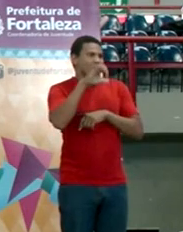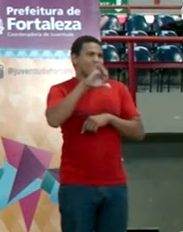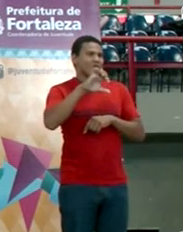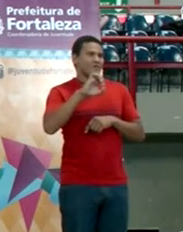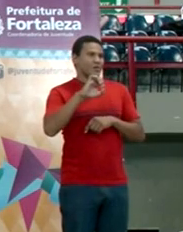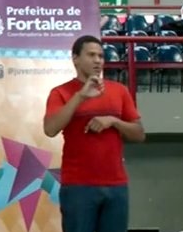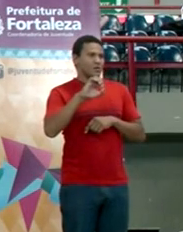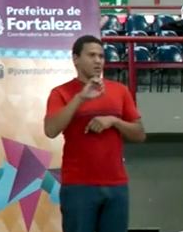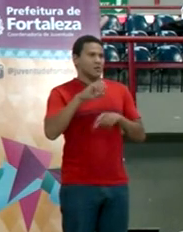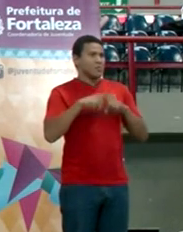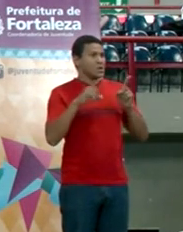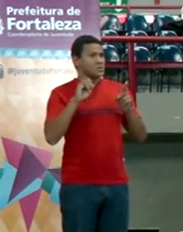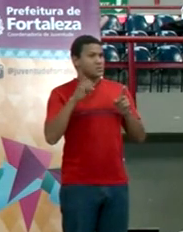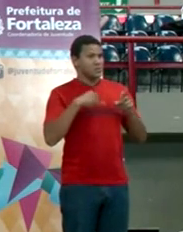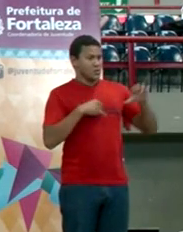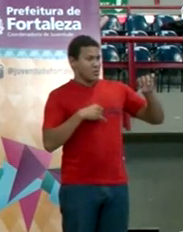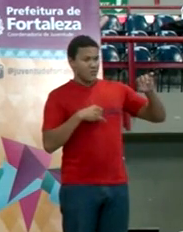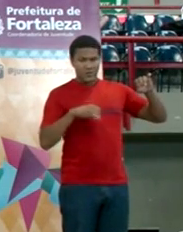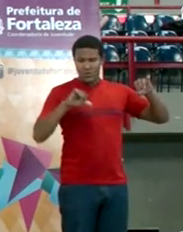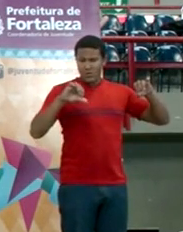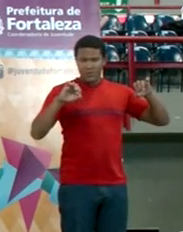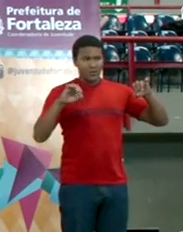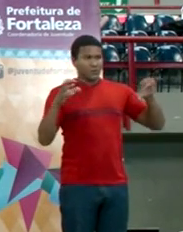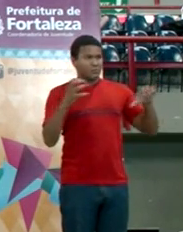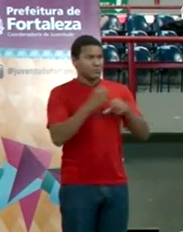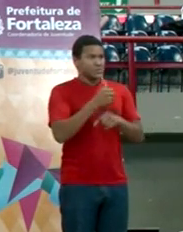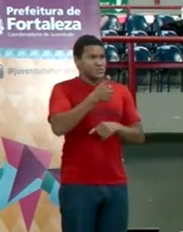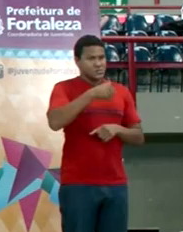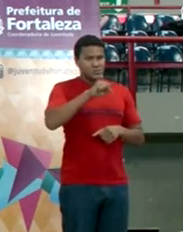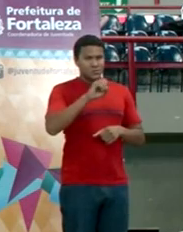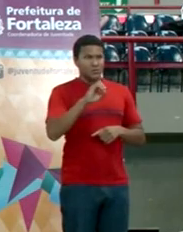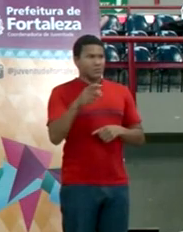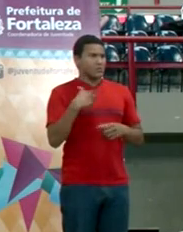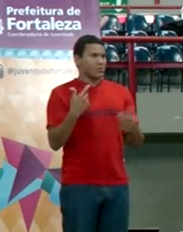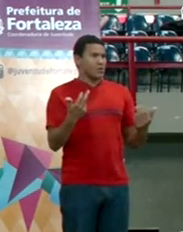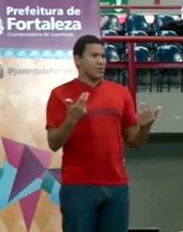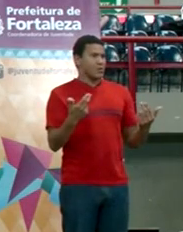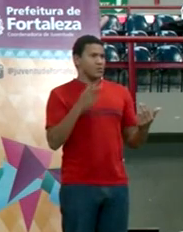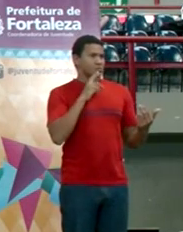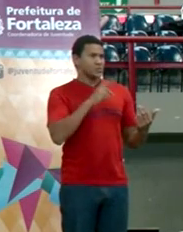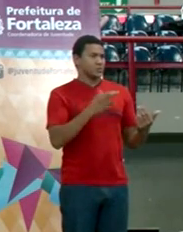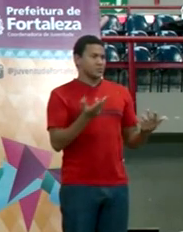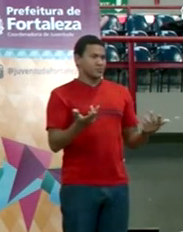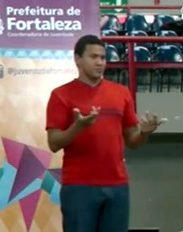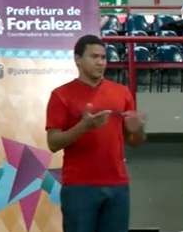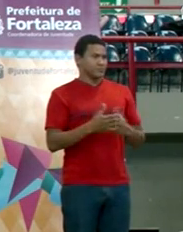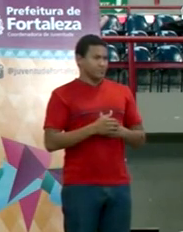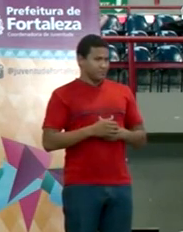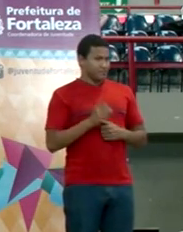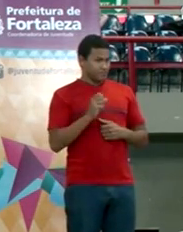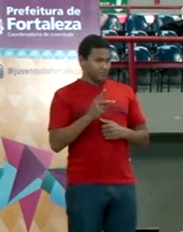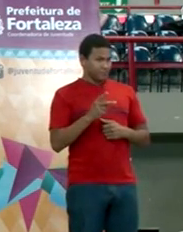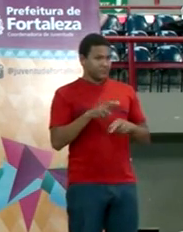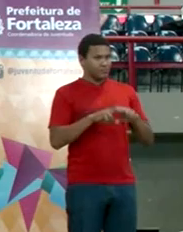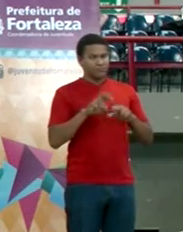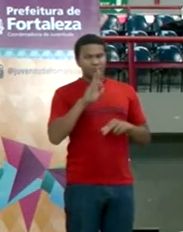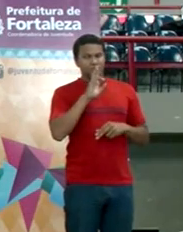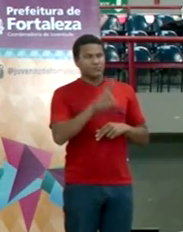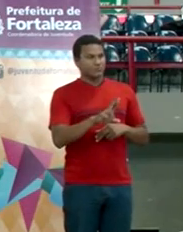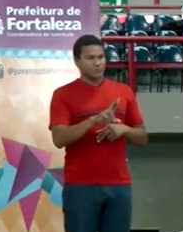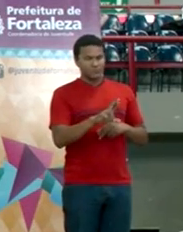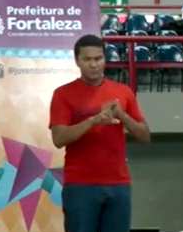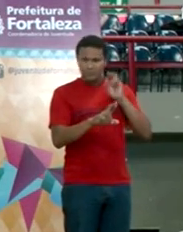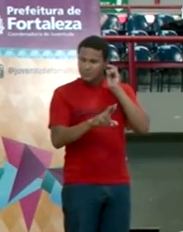E se eu botar 180? Dava exatamente a mesma resposta no final das contas. Tá certo? Joia? Beleza. Então a resposta da